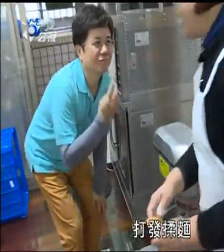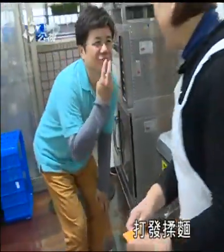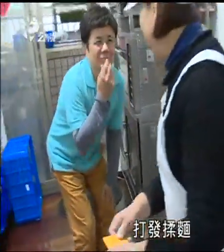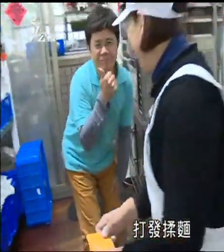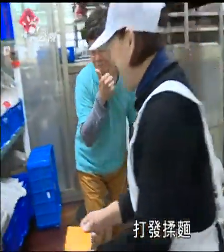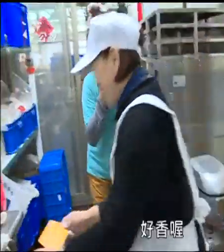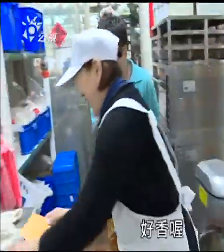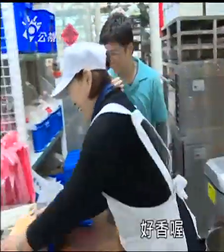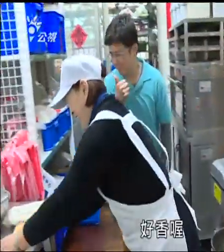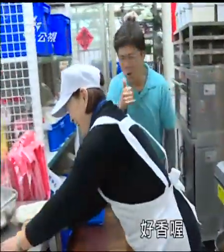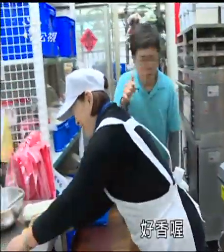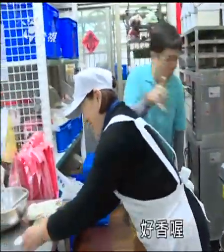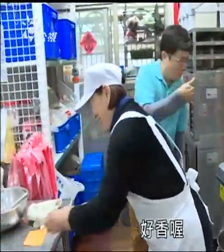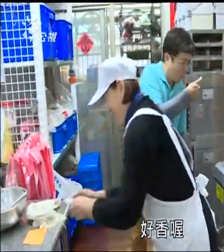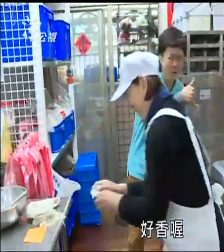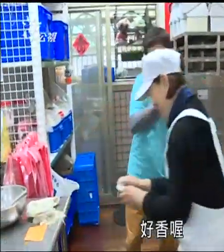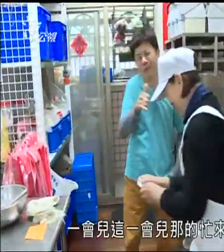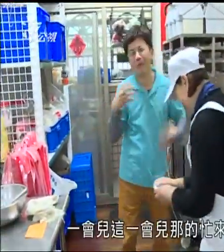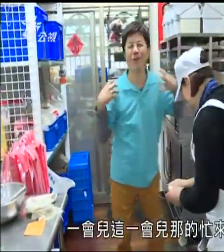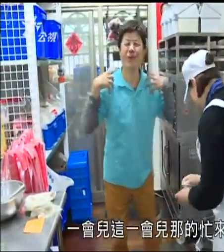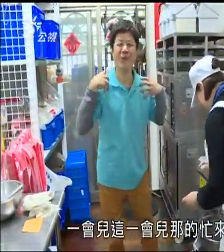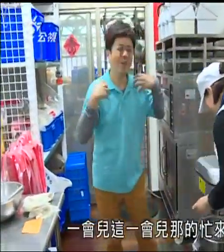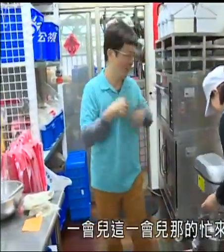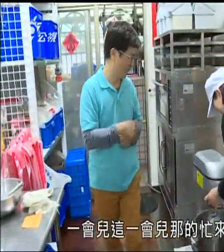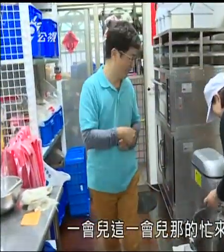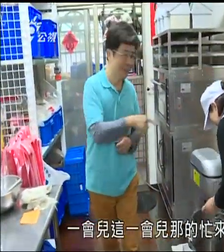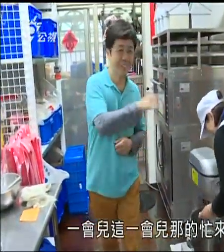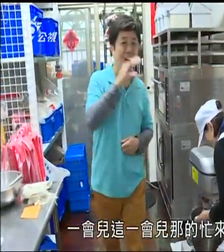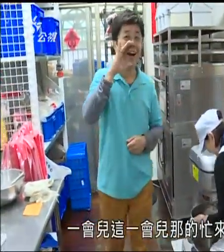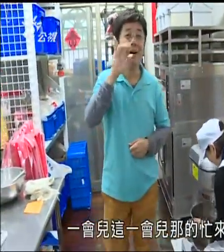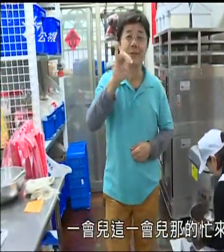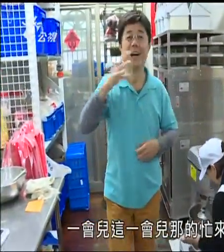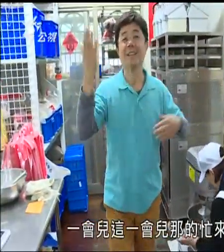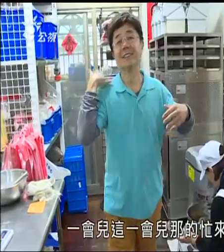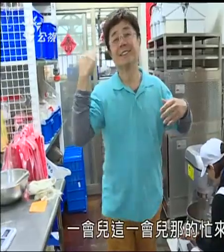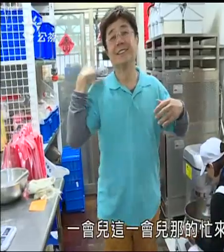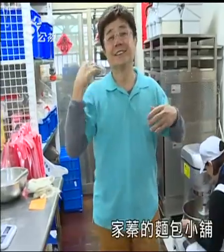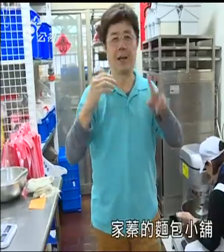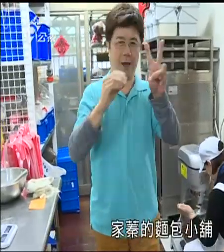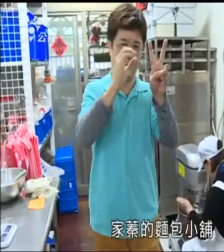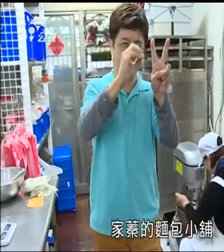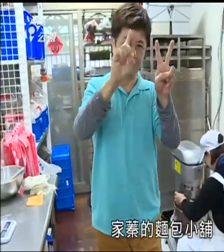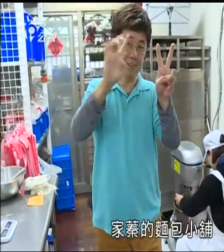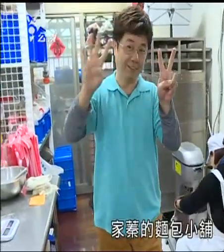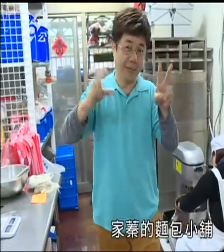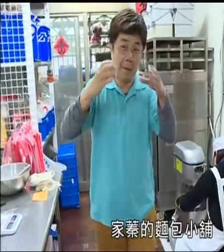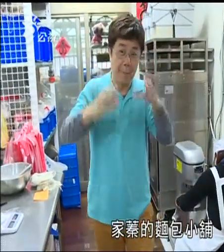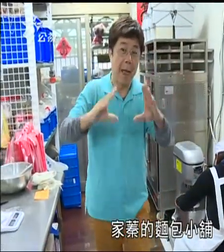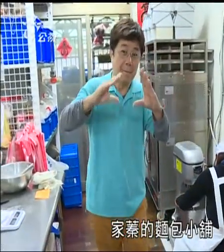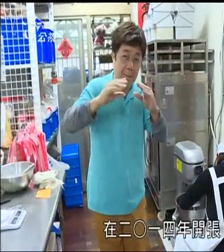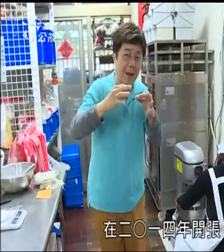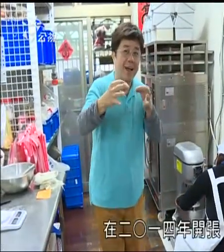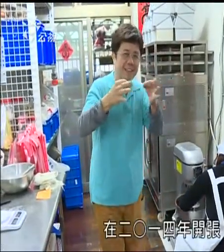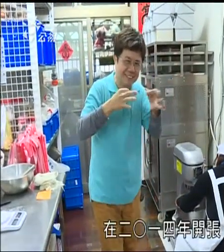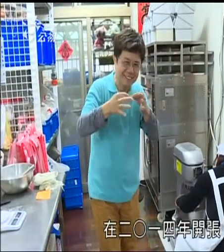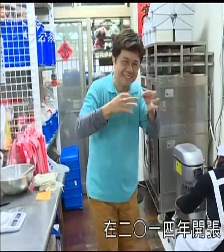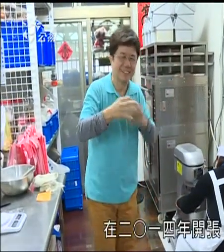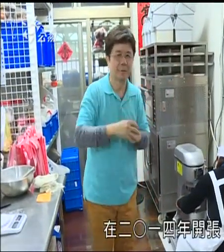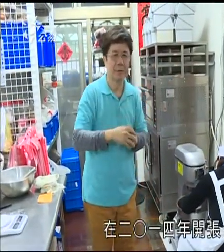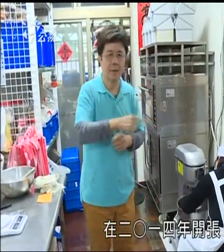哦，好香哦。哎呀，一会儿这儿一会儿那的忙来忙去，家珍的面包小铺啊，在